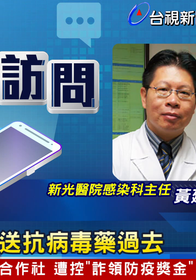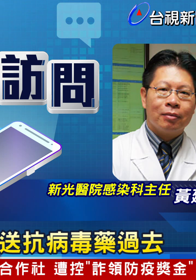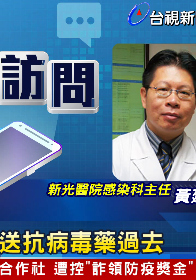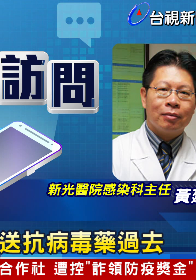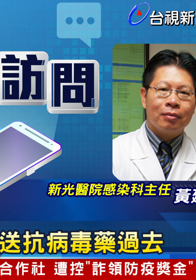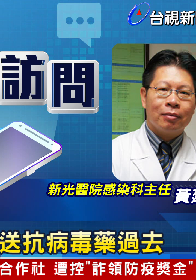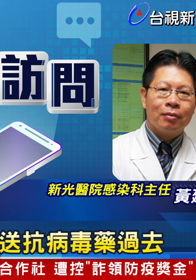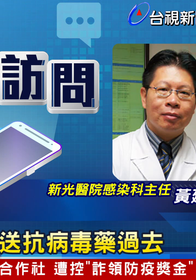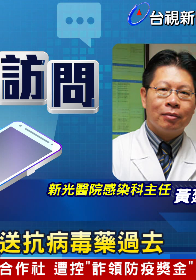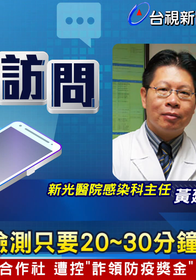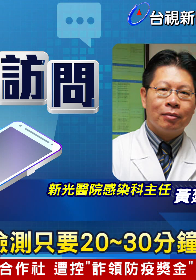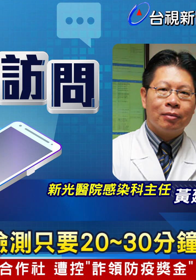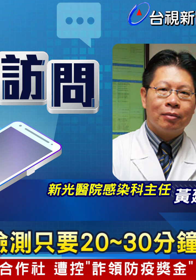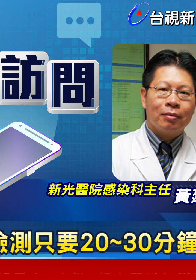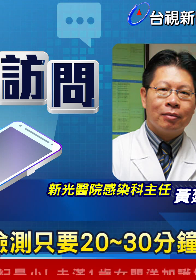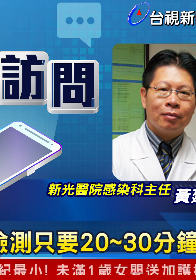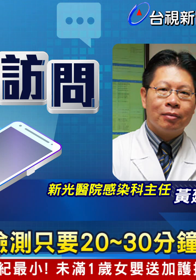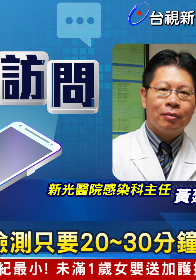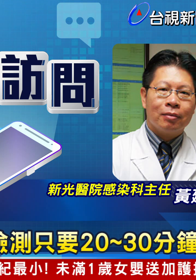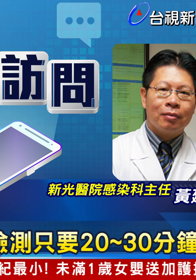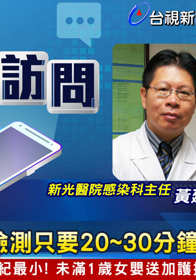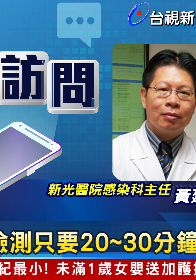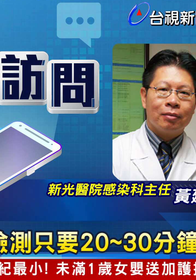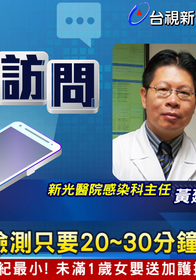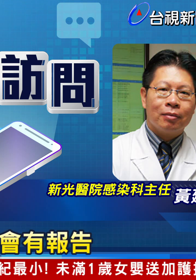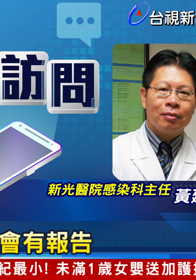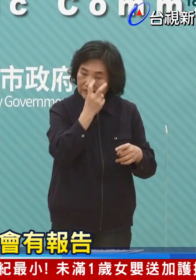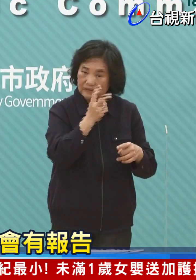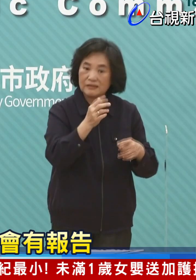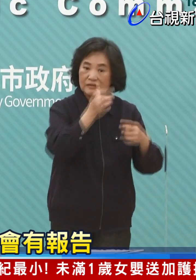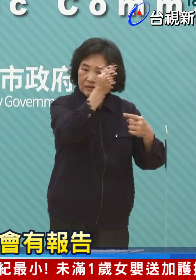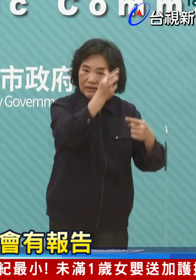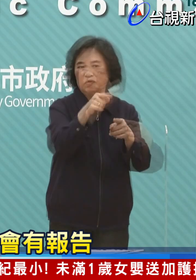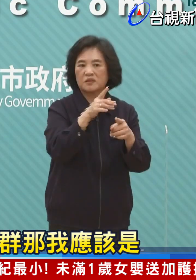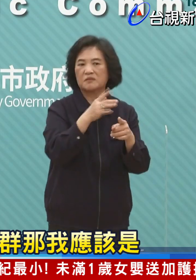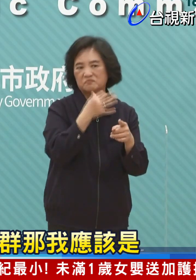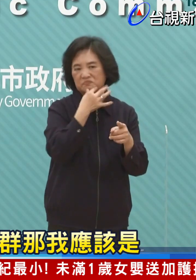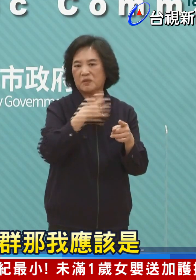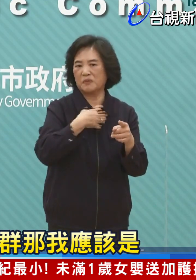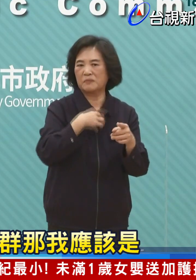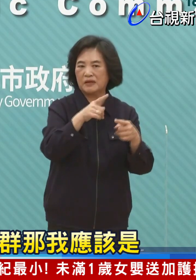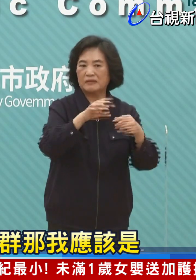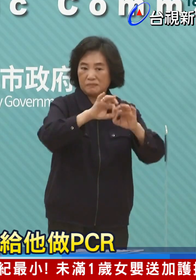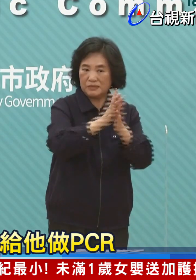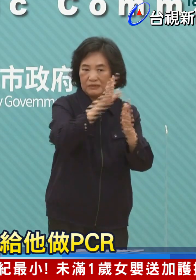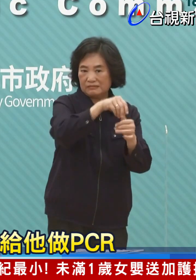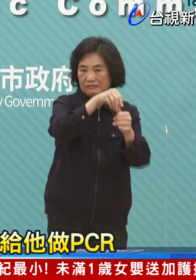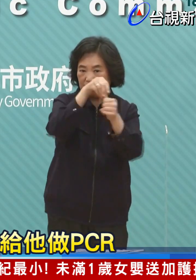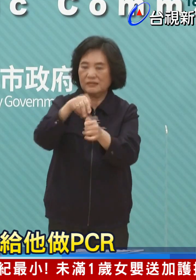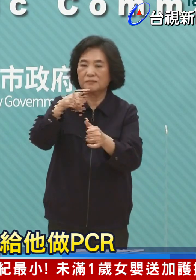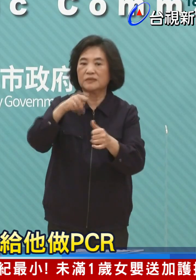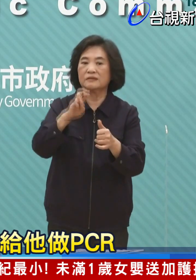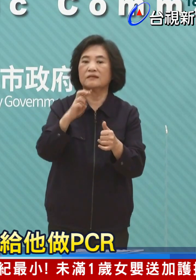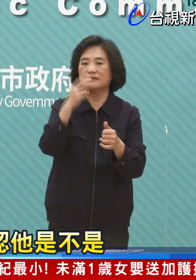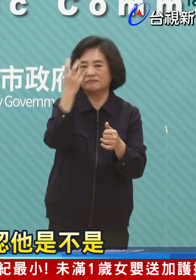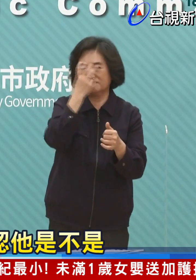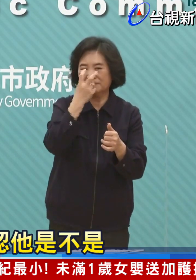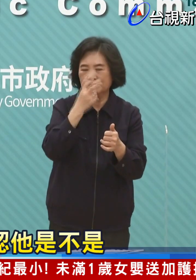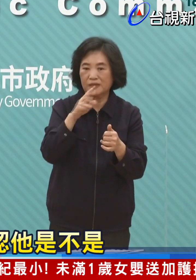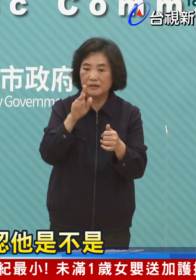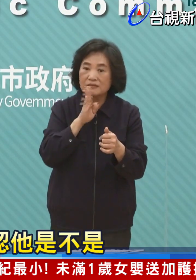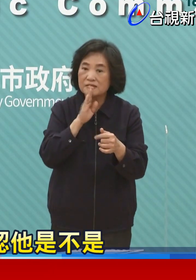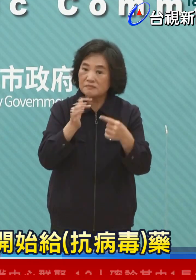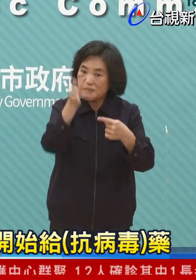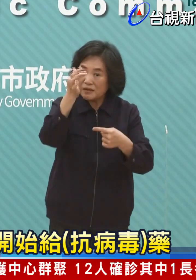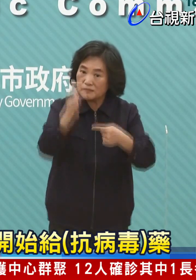药过去，快速的核酸检测，只要20-30分钟就会有报告了。 高危险群，那我应该是马上给他做 PCR 啊，确认他是不